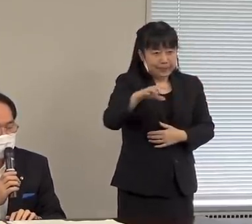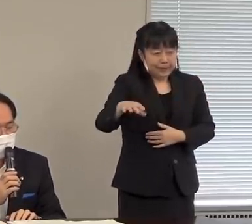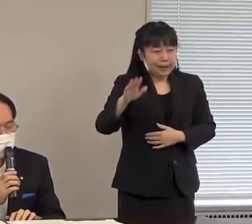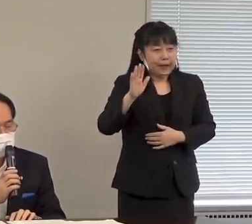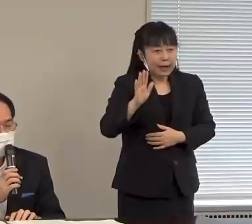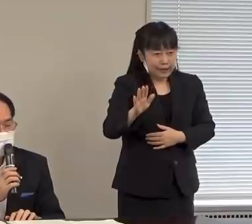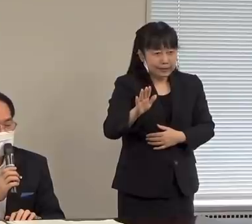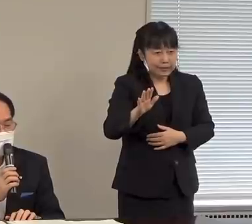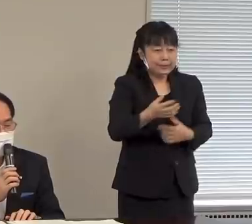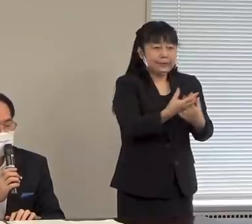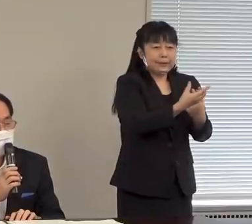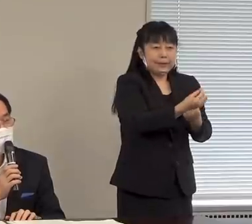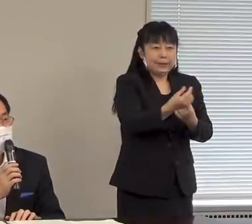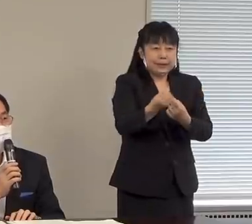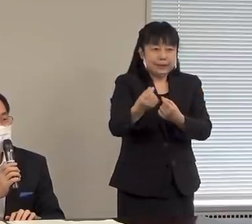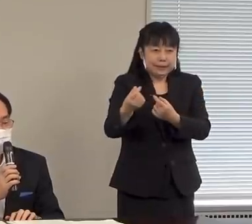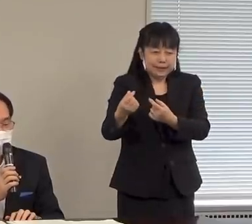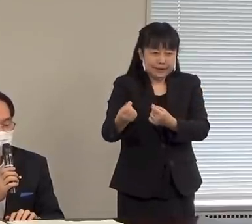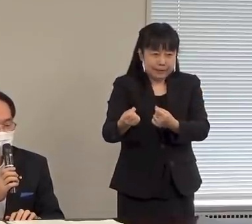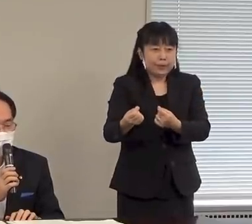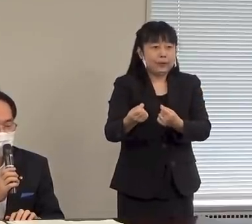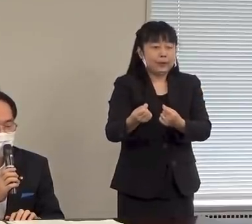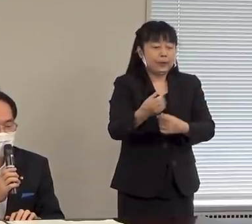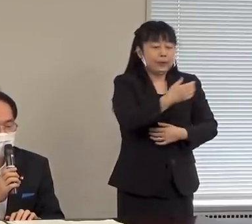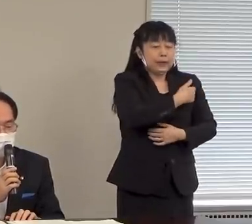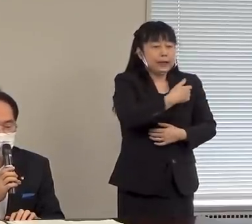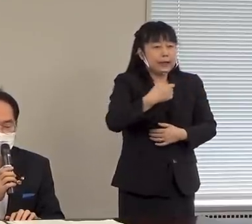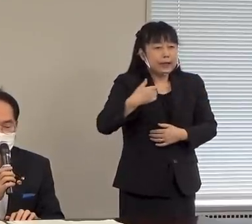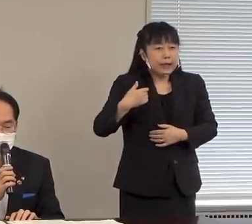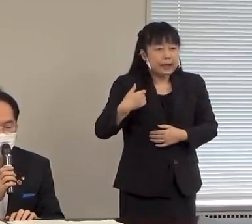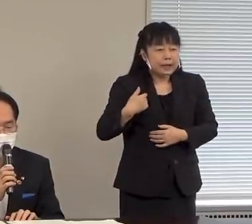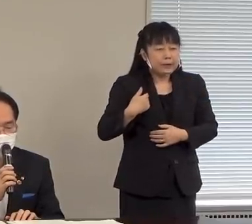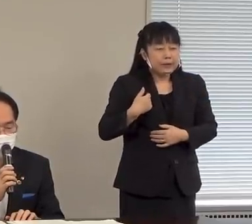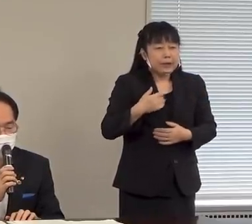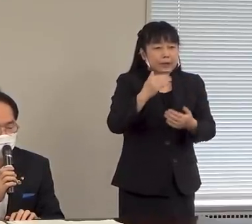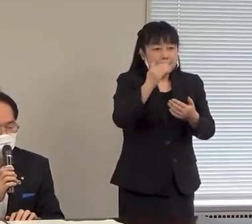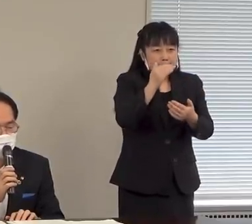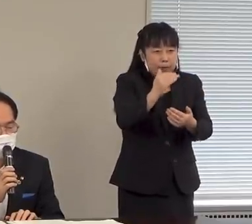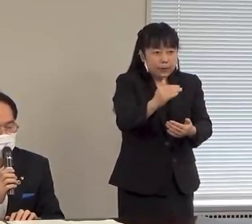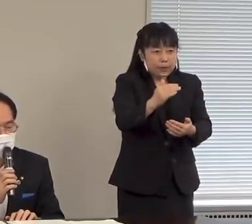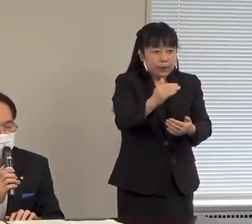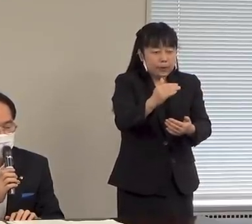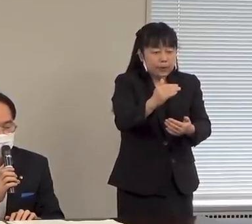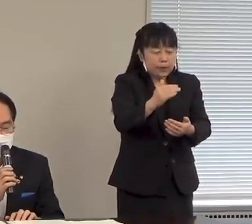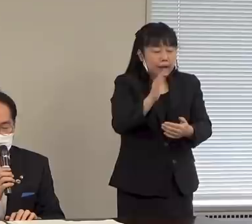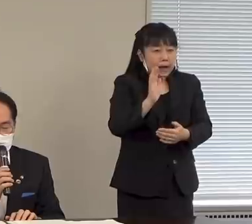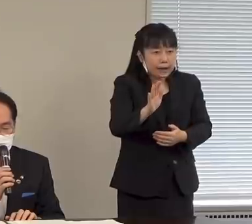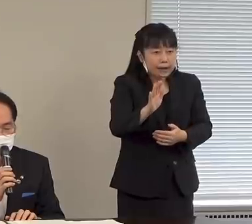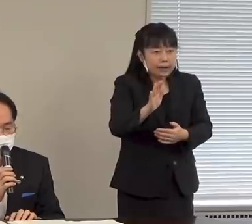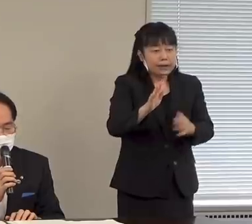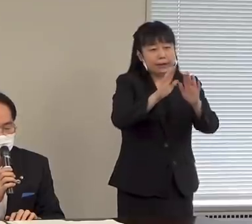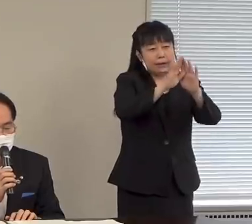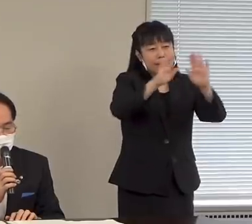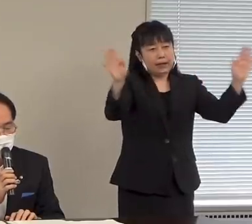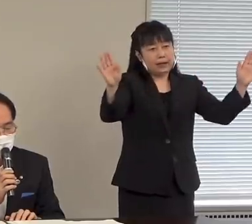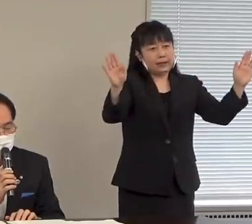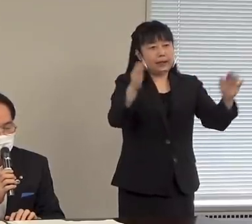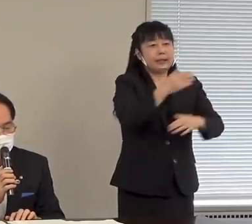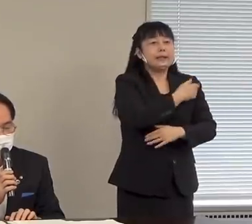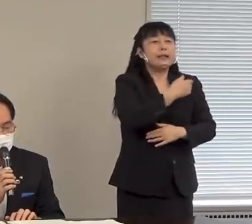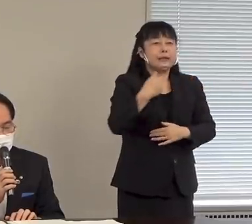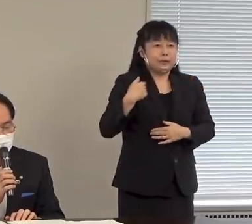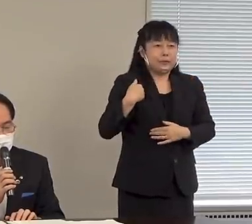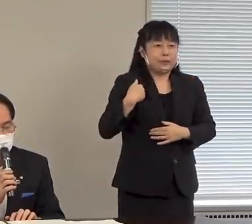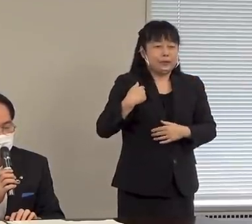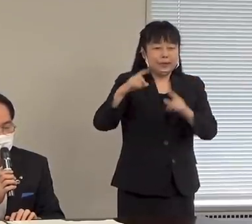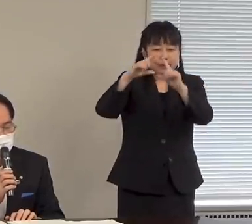切な感染防止策が講じられていることを前提として開催を可能としているところでありますが、国からの10年